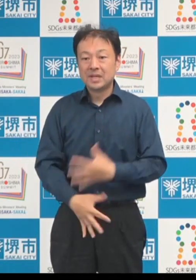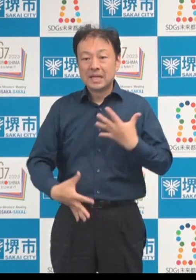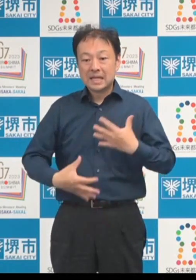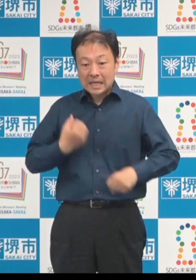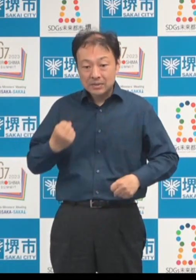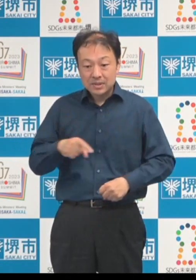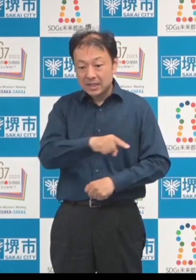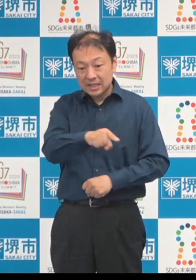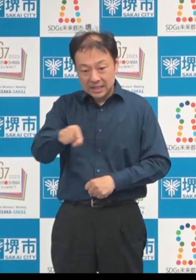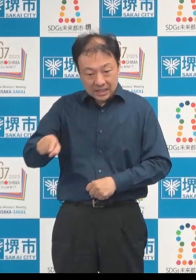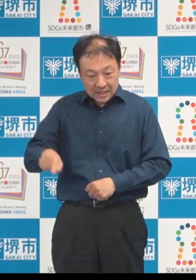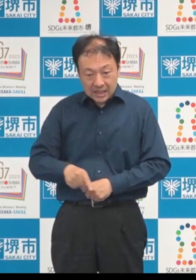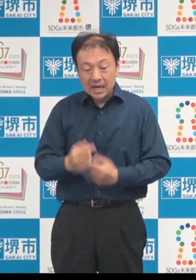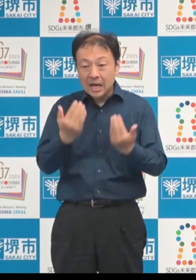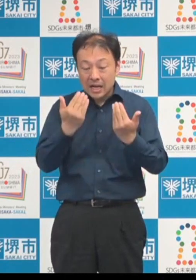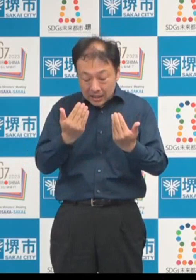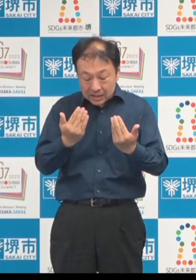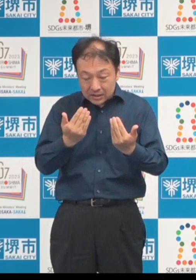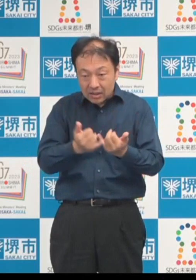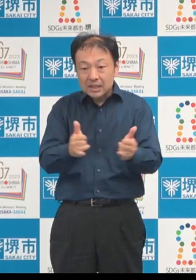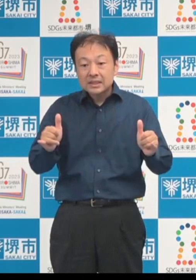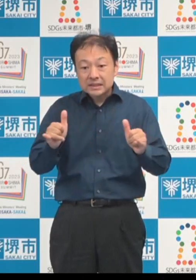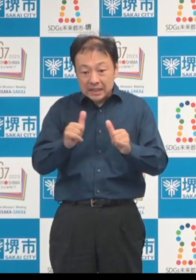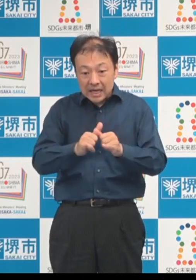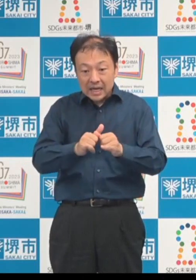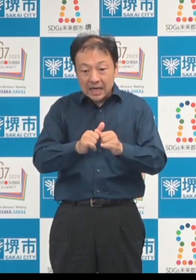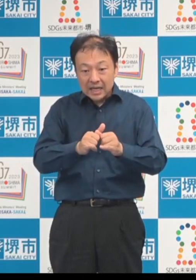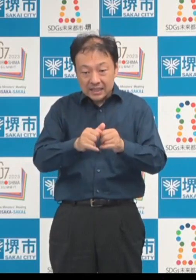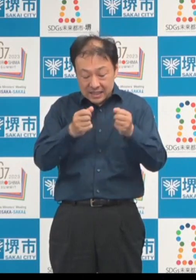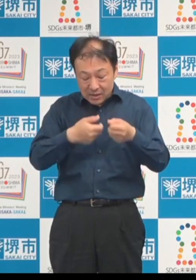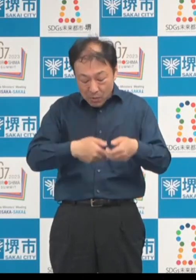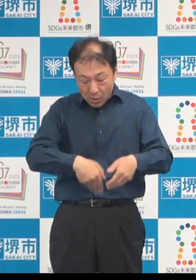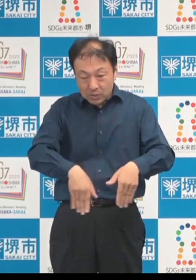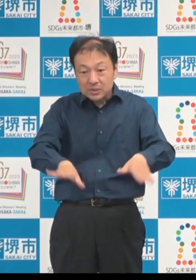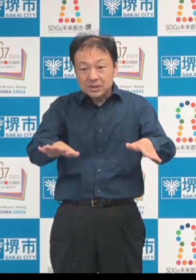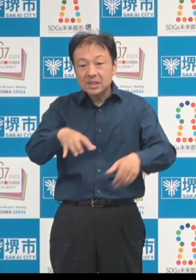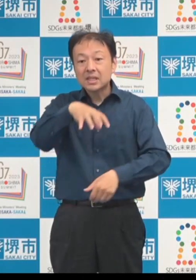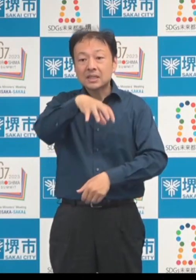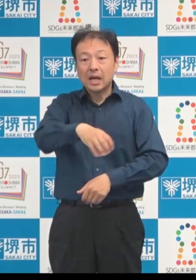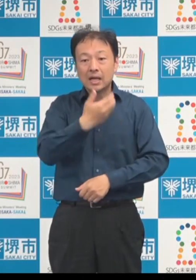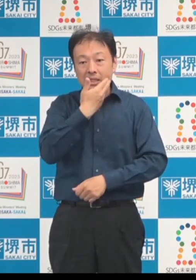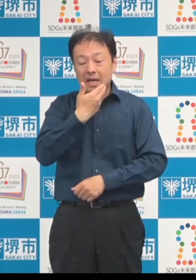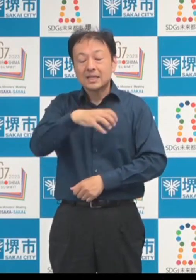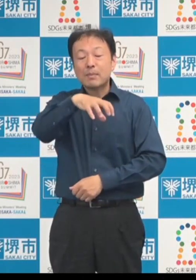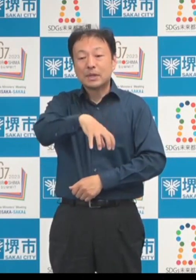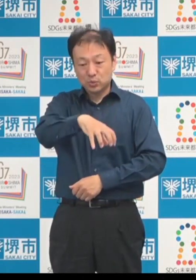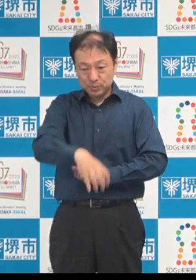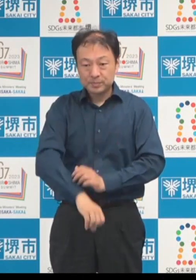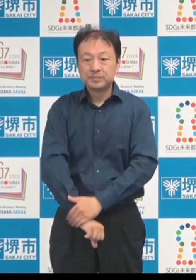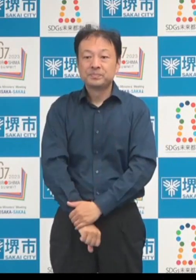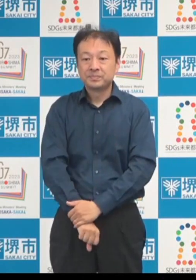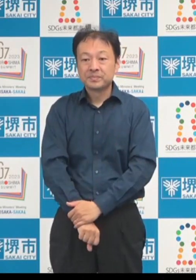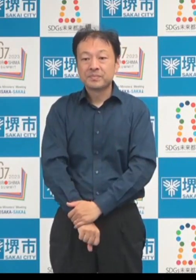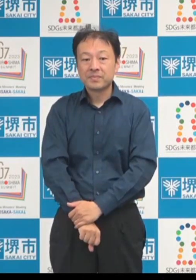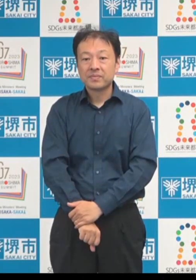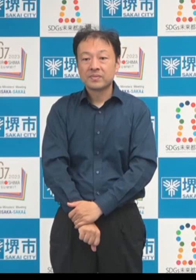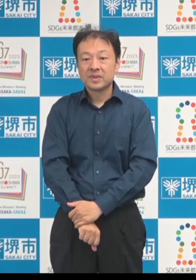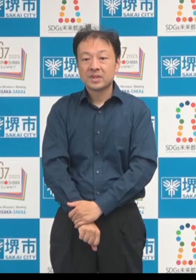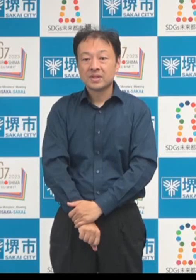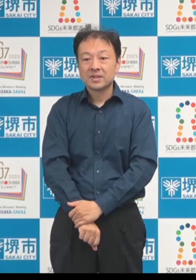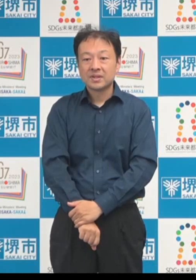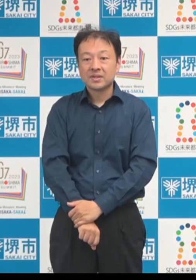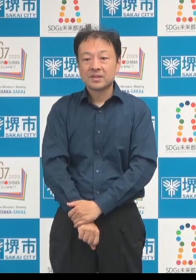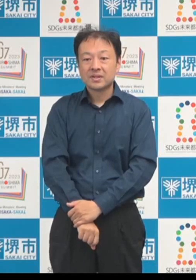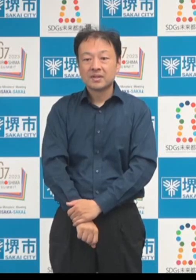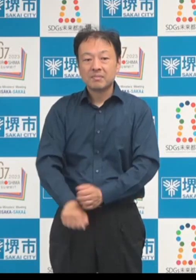勉強してもらう、もしくは社会に送り出すという大変重要な機関でもある、高等教育機関であるはずです。堺